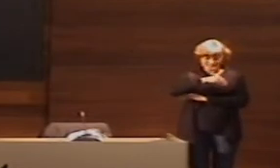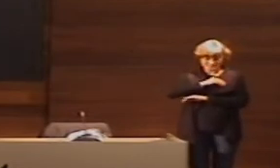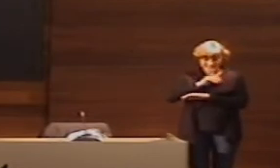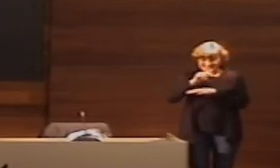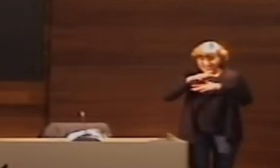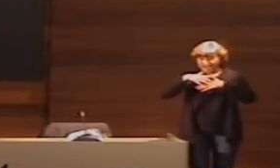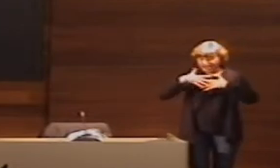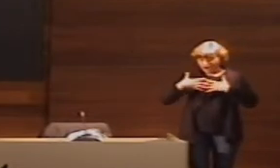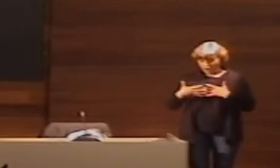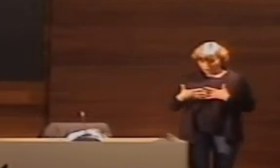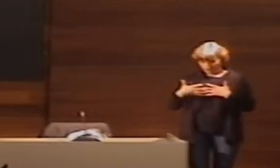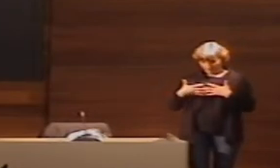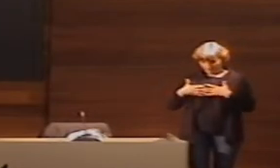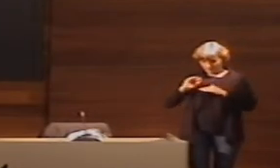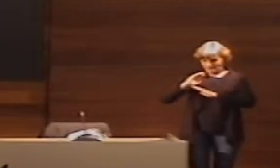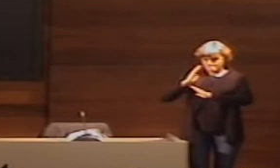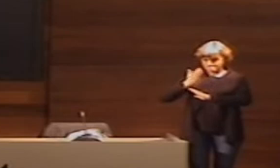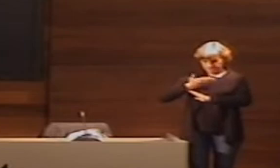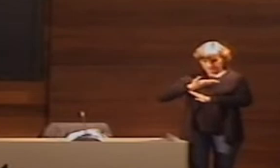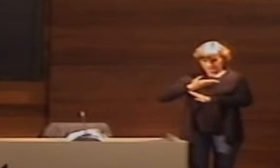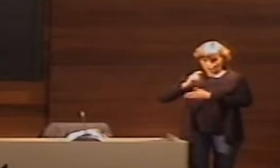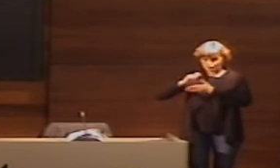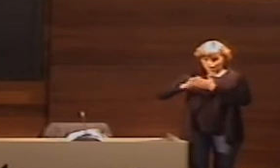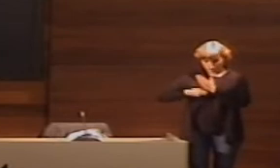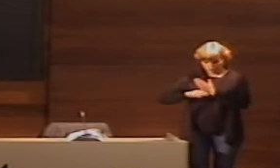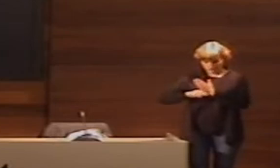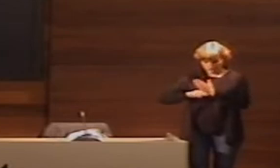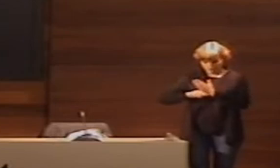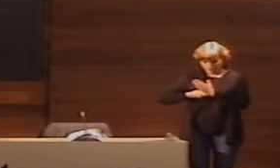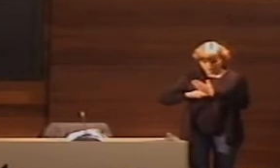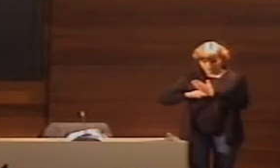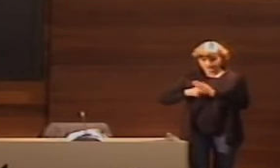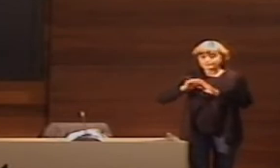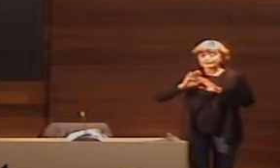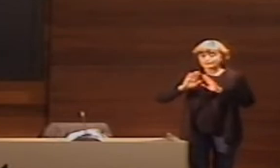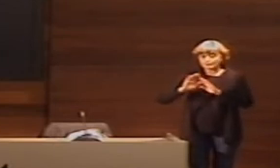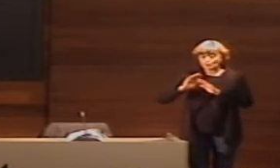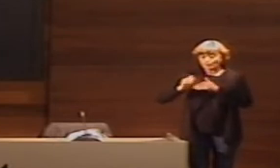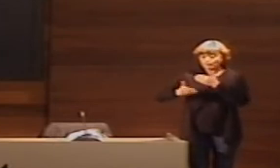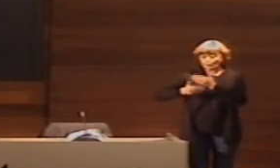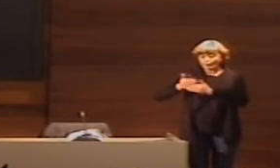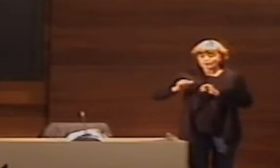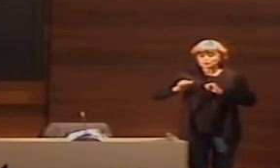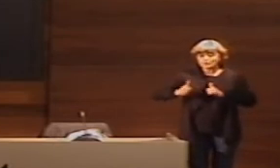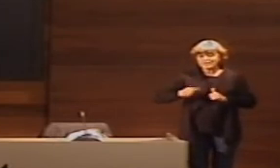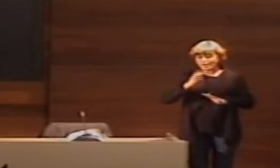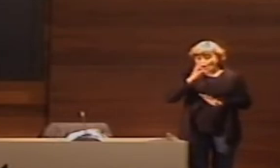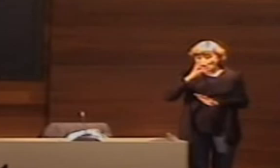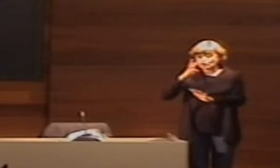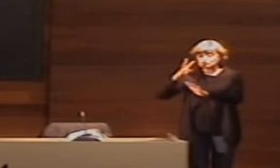por vertederos que no cumplen la directiva de vertederos, pero que tal vez son por procesos que empezaron hace 8 o 10 años,